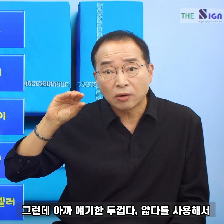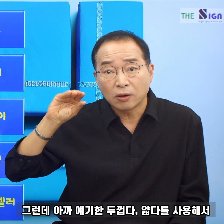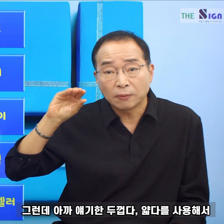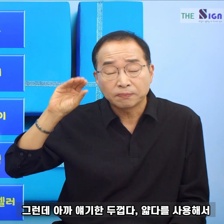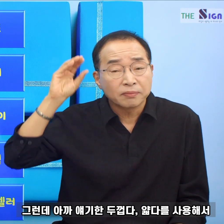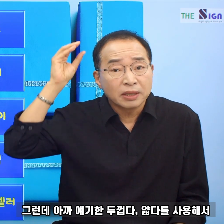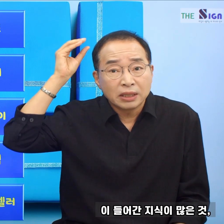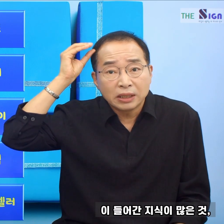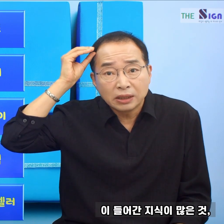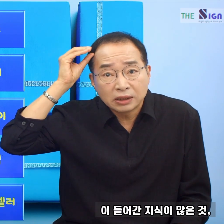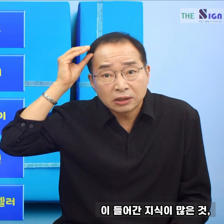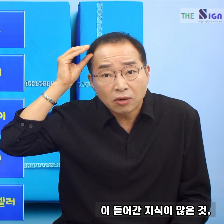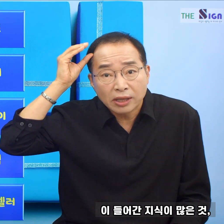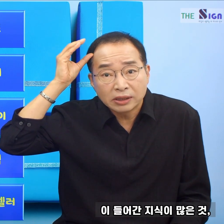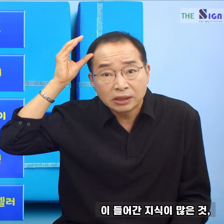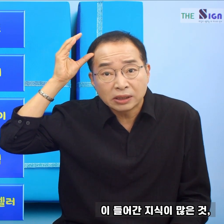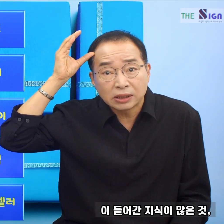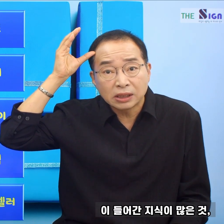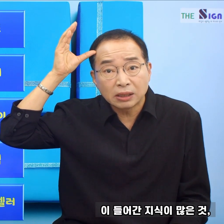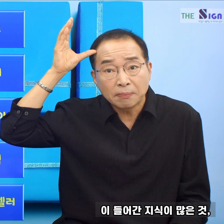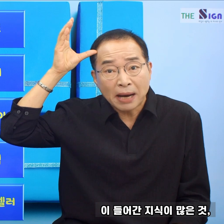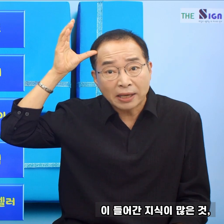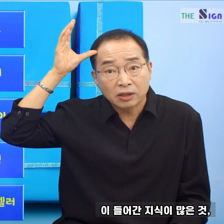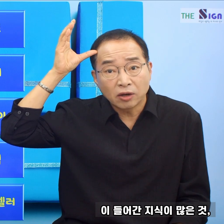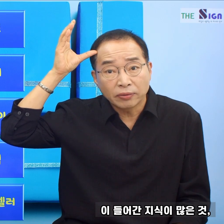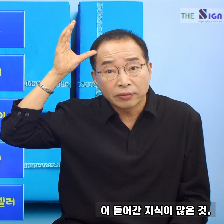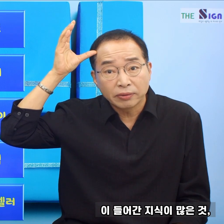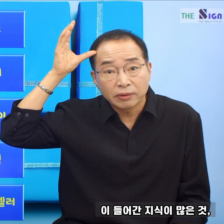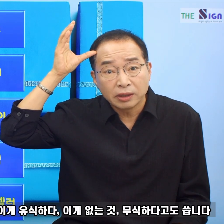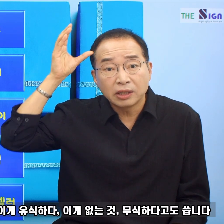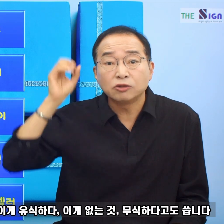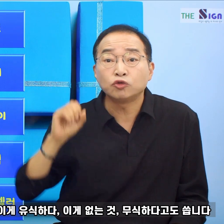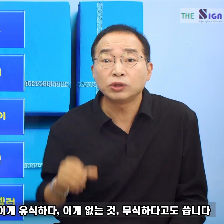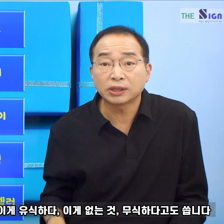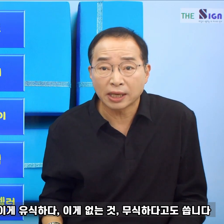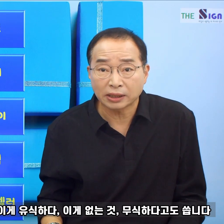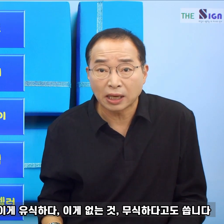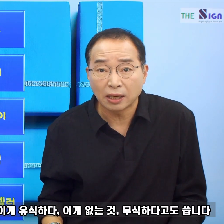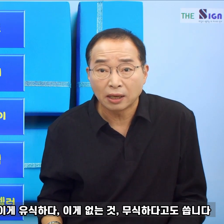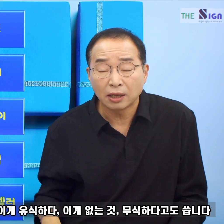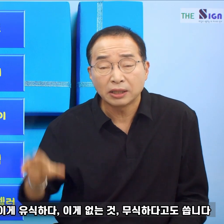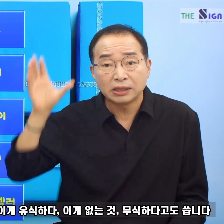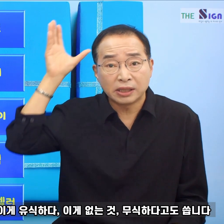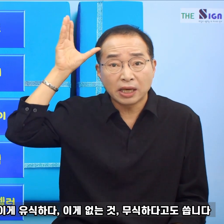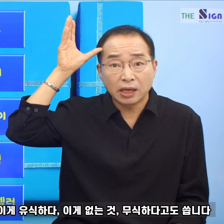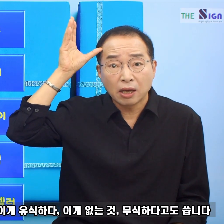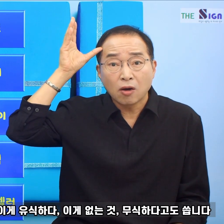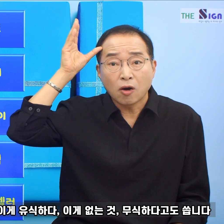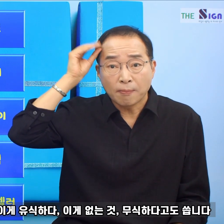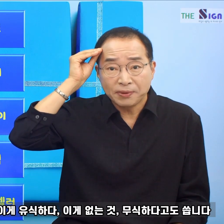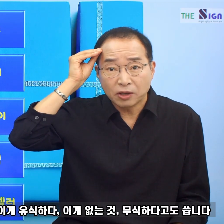사용해서 이 들어간 지식이 많은 것, 이게 유식하다, 이게 없는 거,